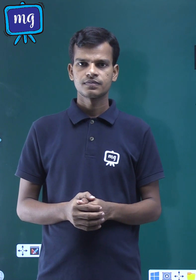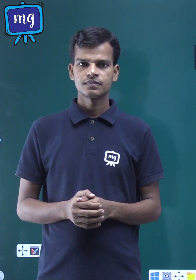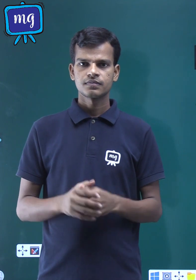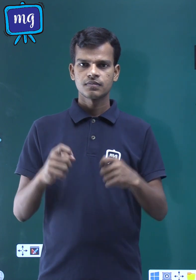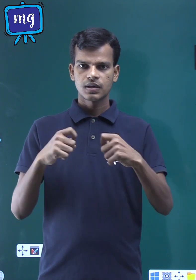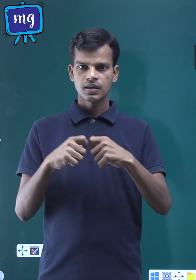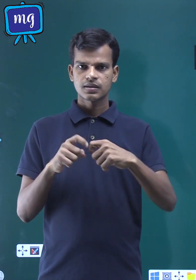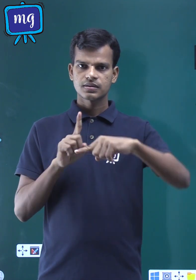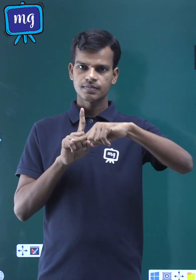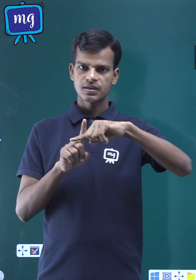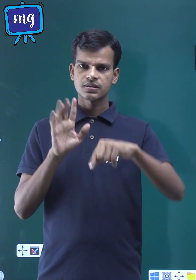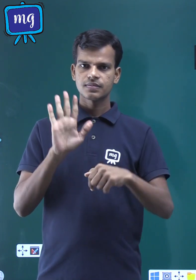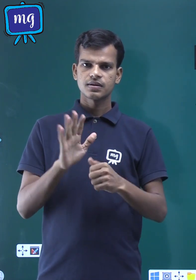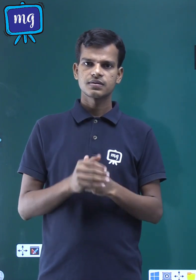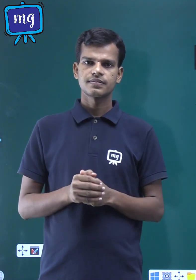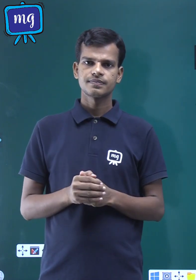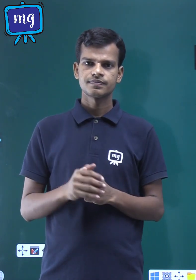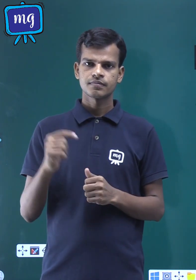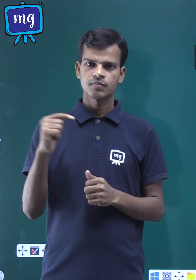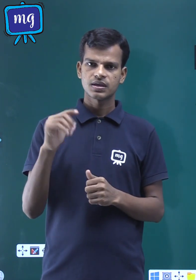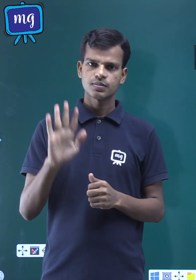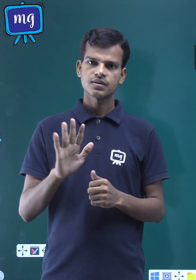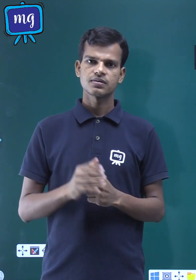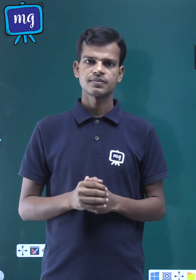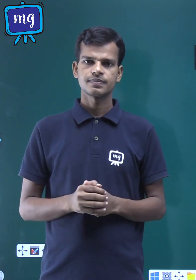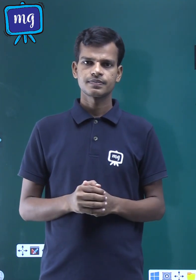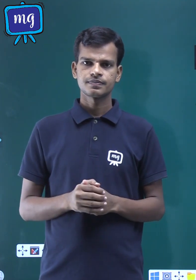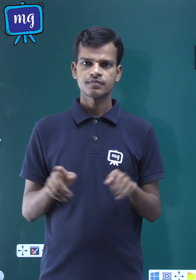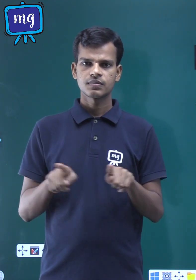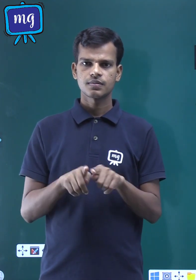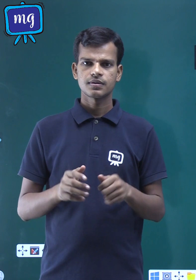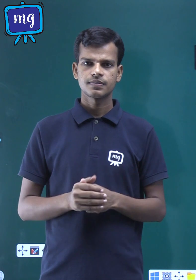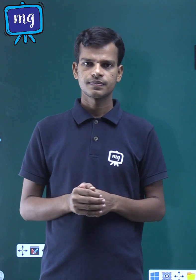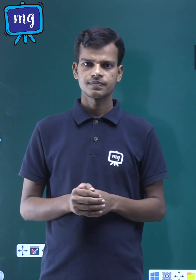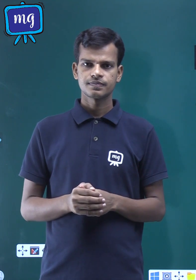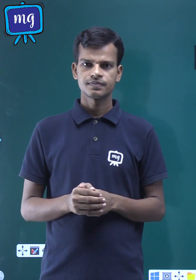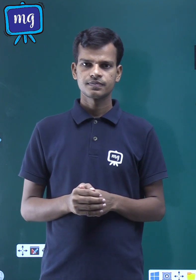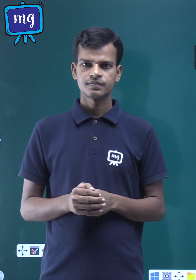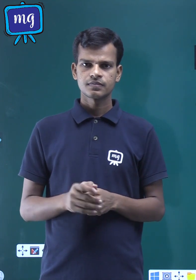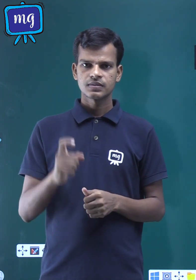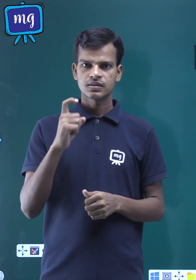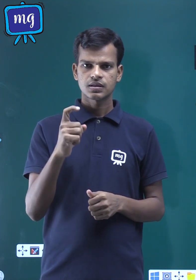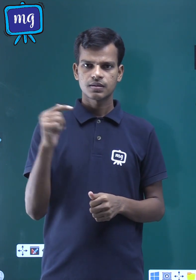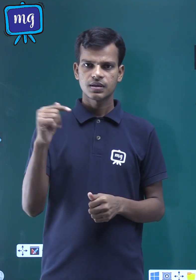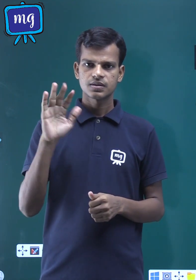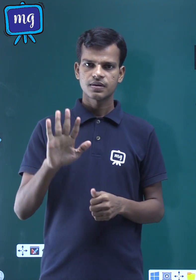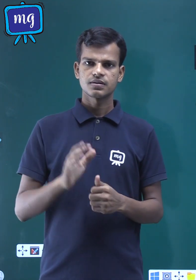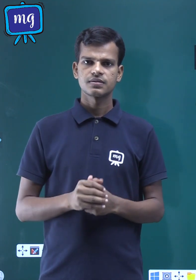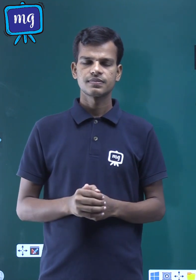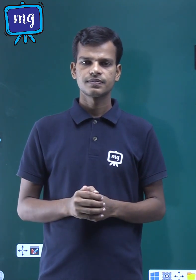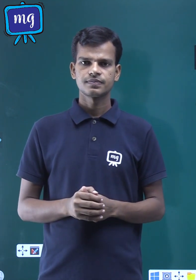x प्लस 5 माइनस 5 बराबर 7 माइनस 5,